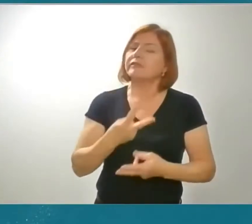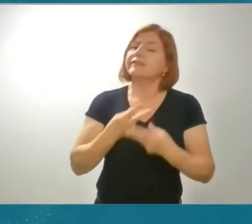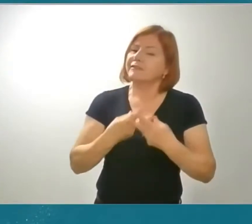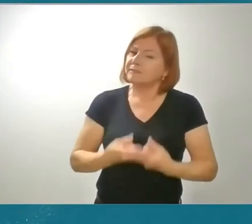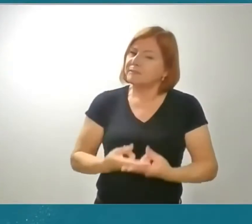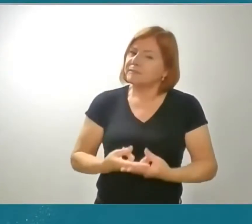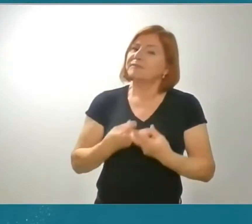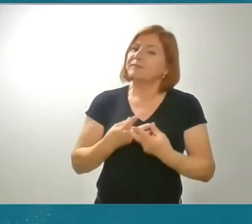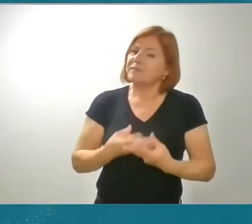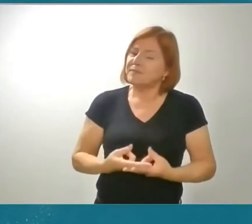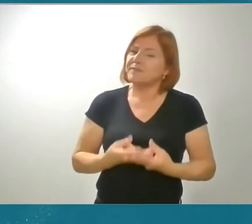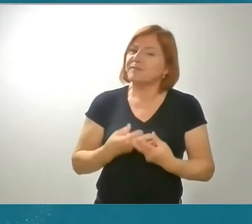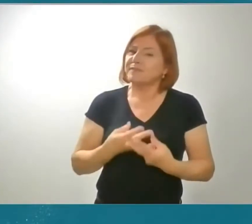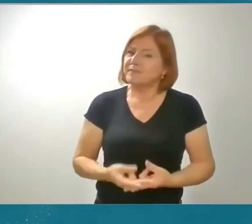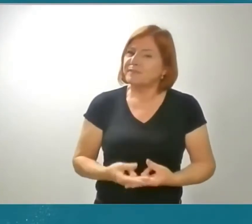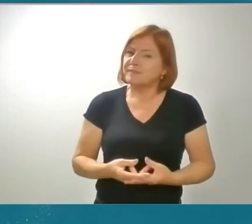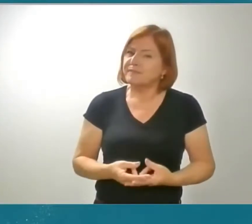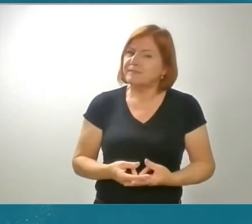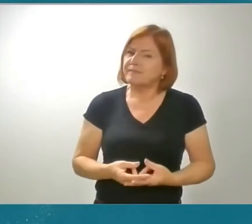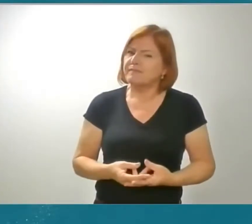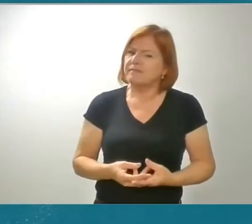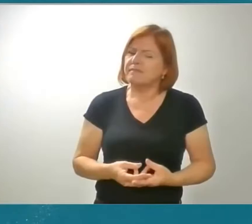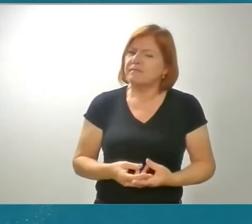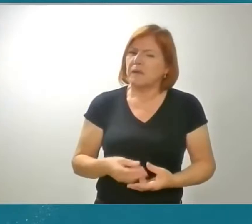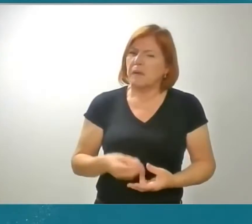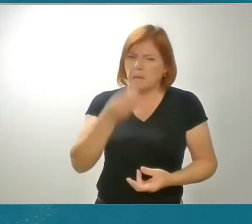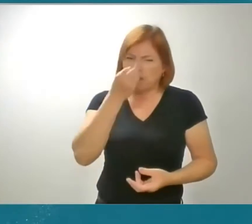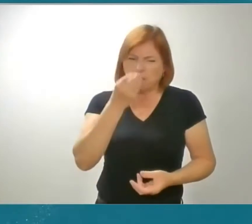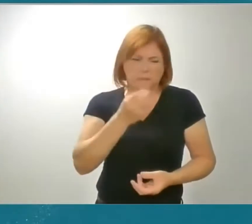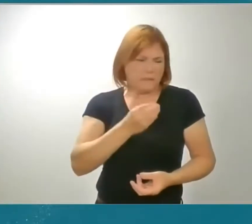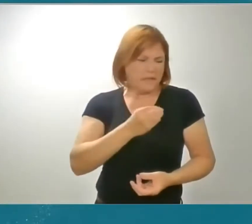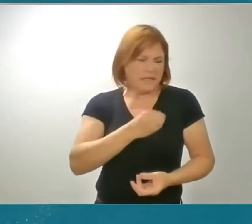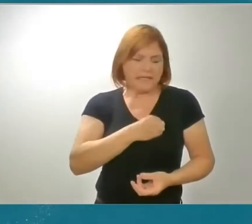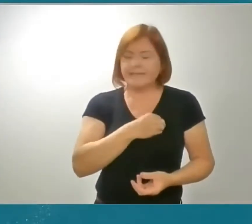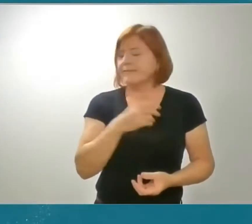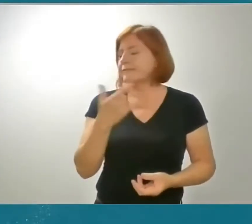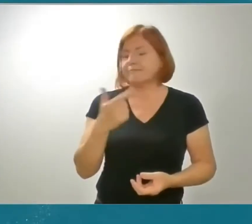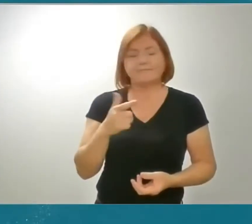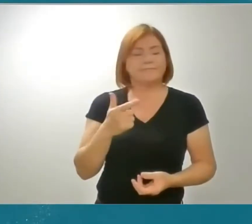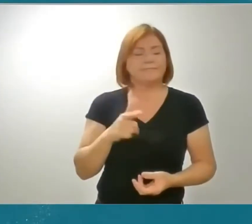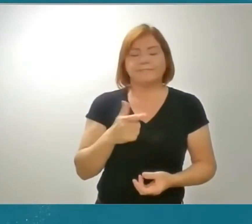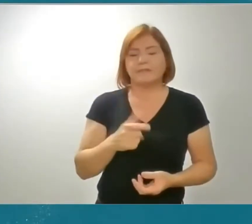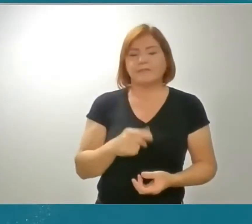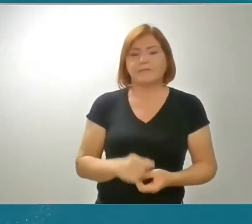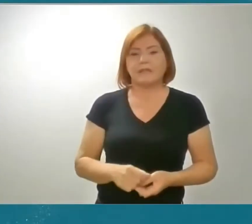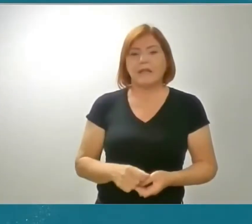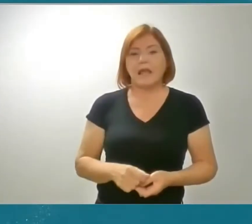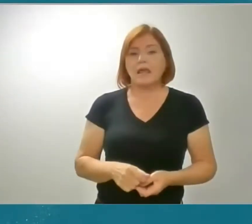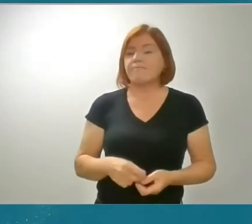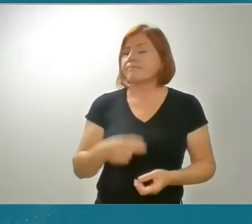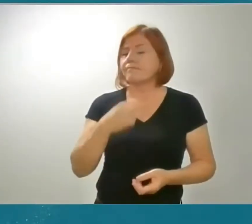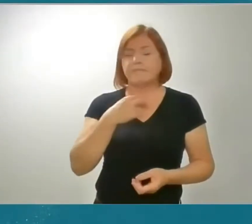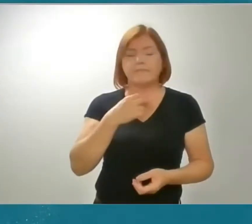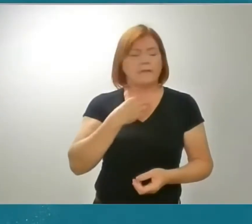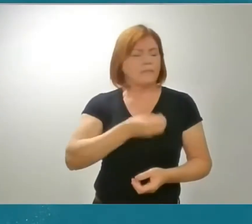Cristo. E a igreja, irmãos, Cristo está sentado à direita de Deus. A igreja hoje tem que preparar